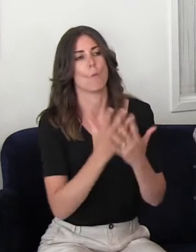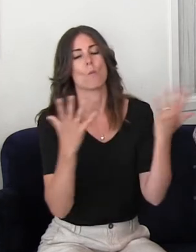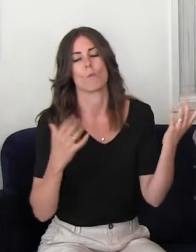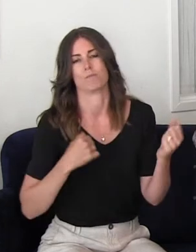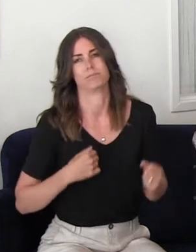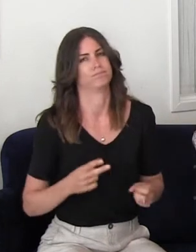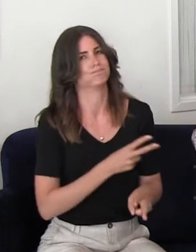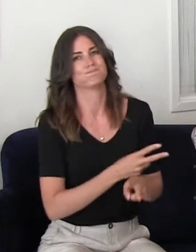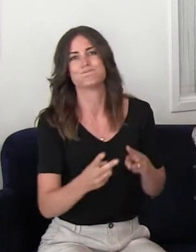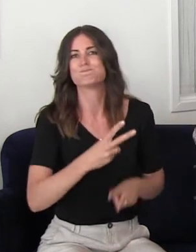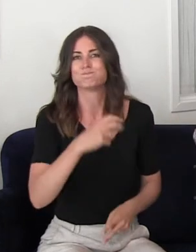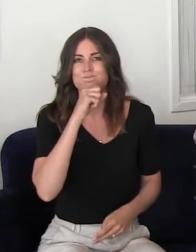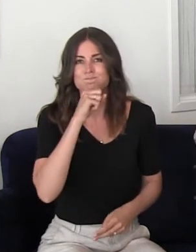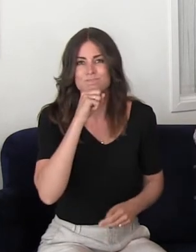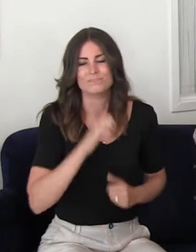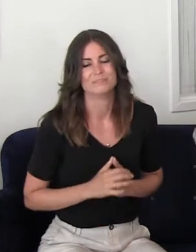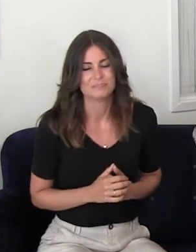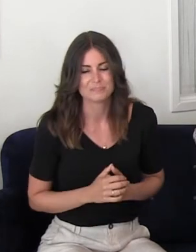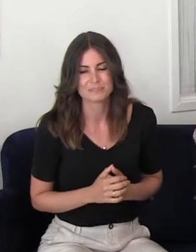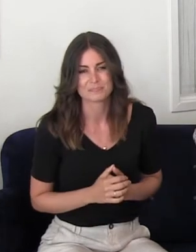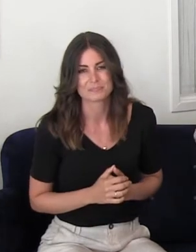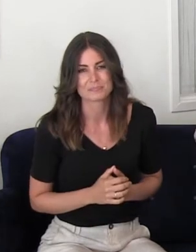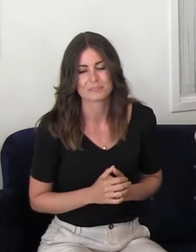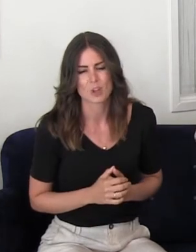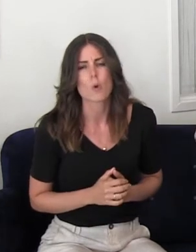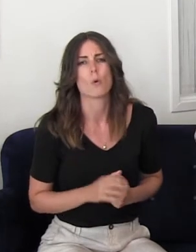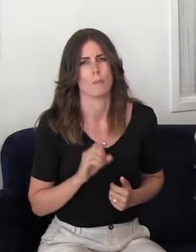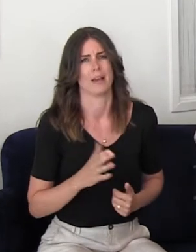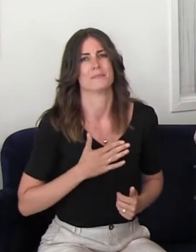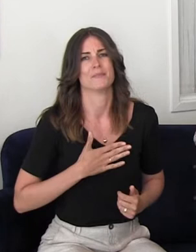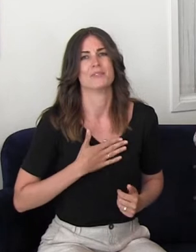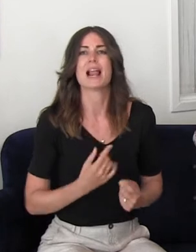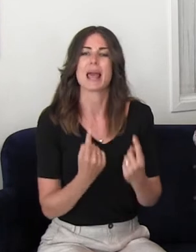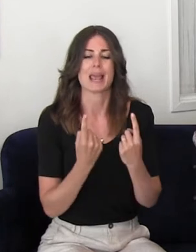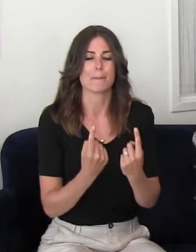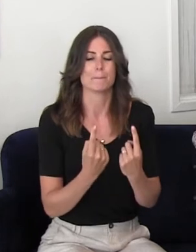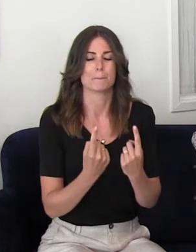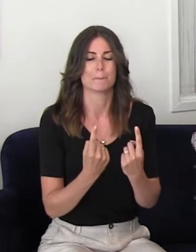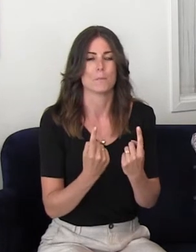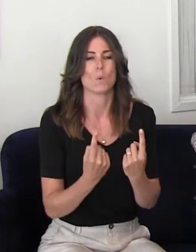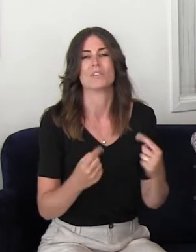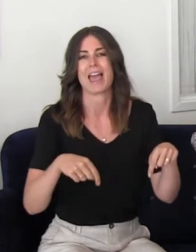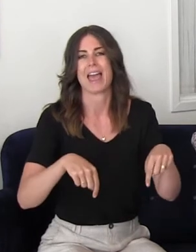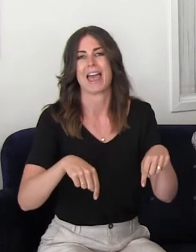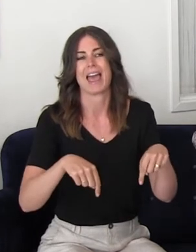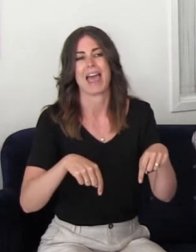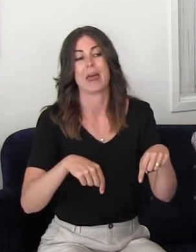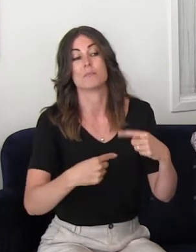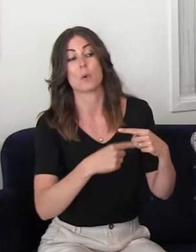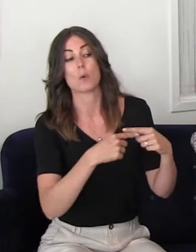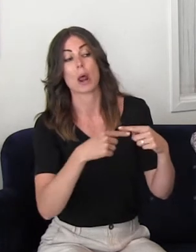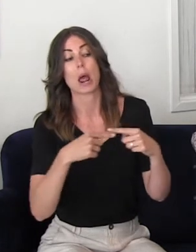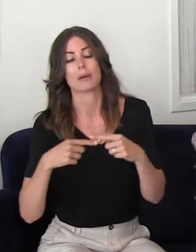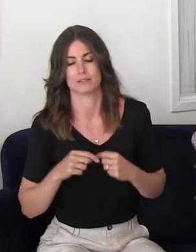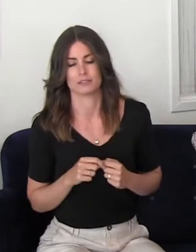folk som slogs viss ålder. Ska man impa här på